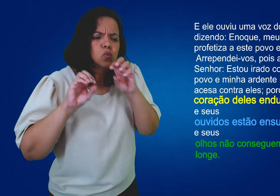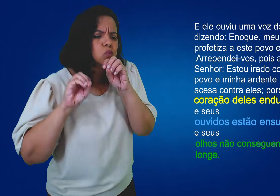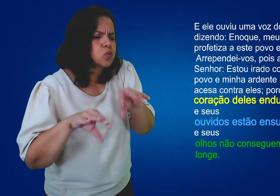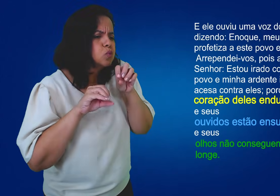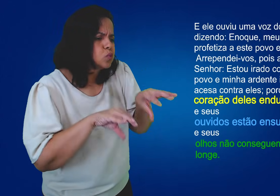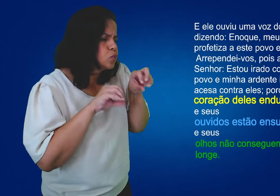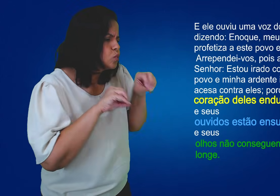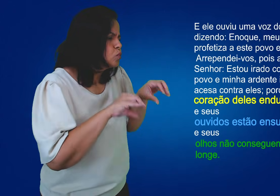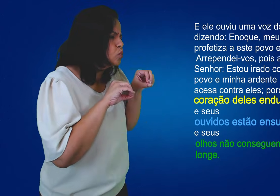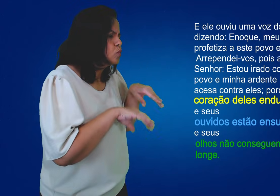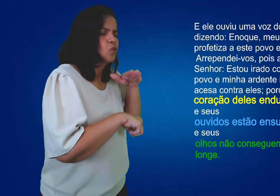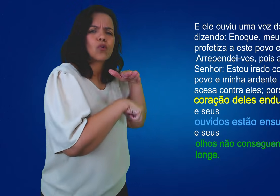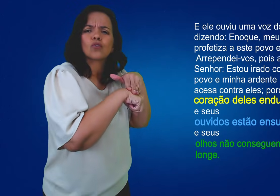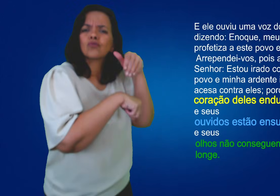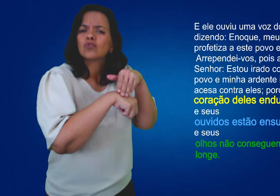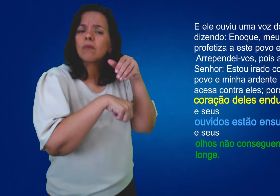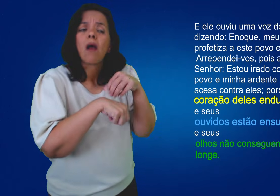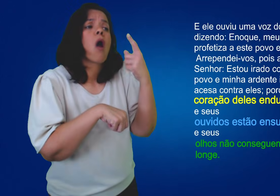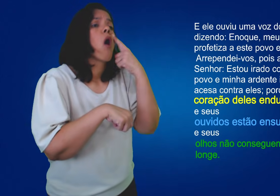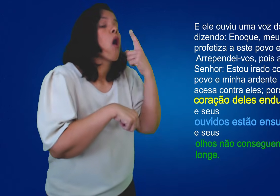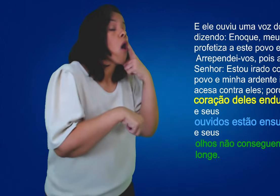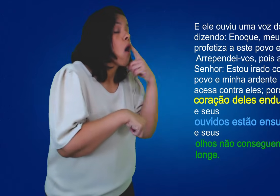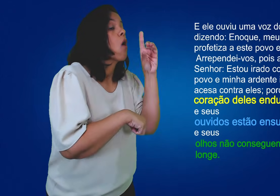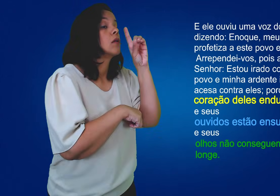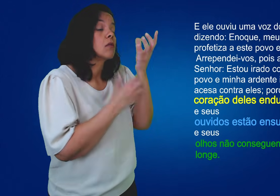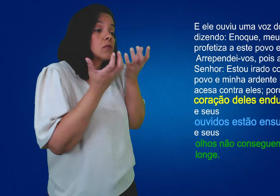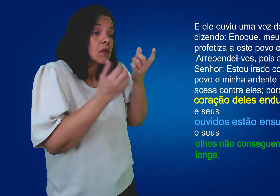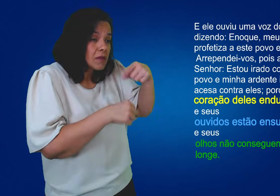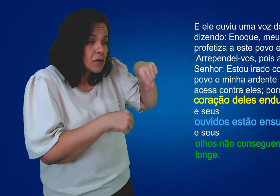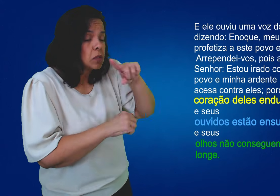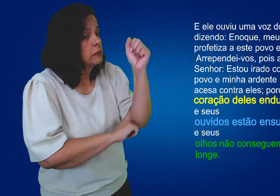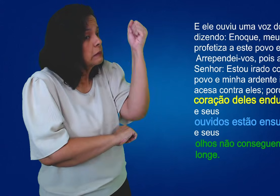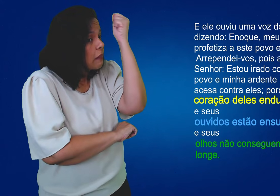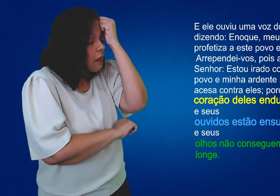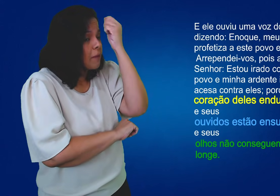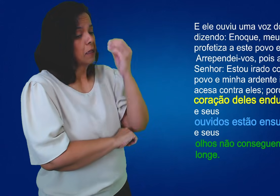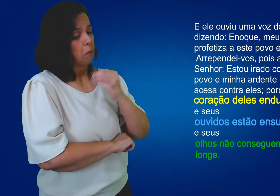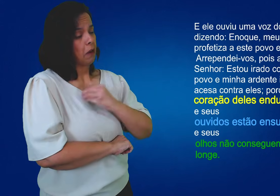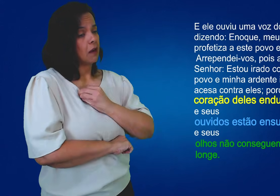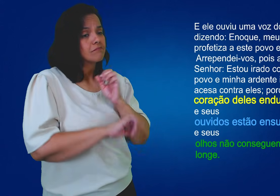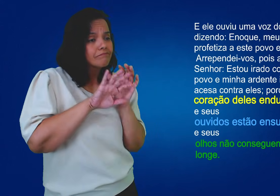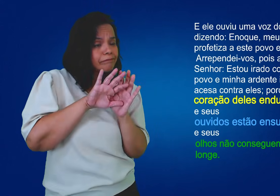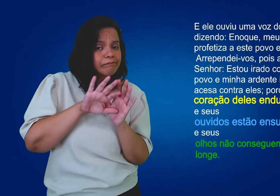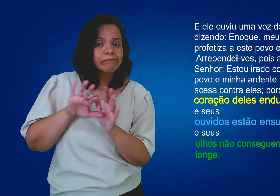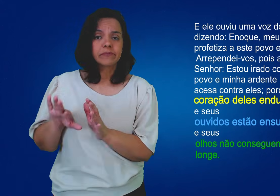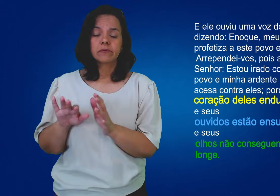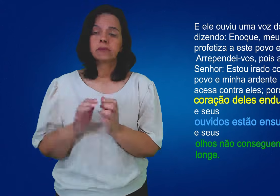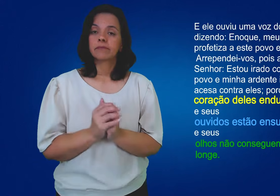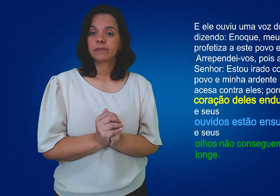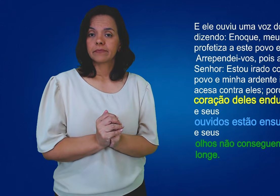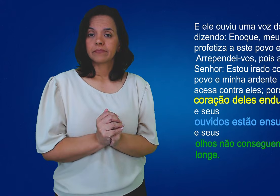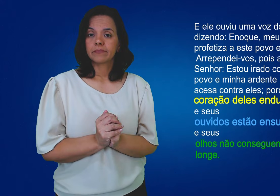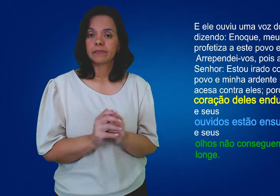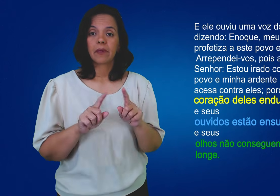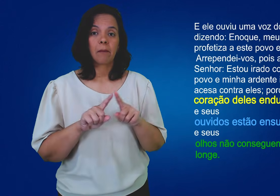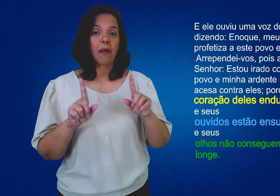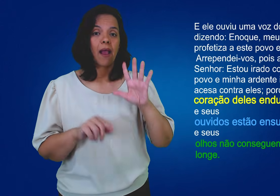do evangelho, de ensinar o povo daquela época, alertar eles sobre o pecado.